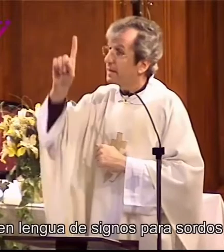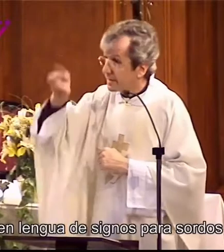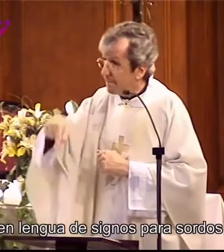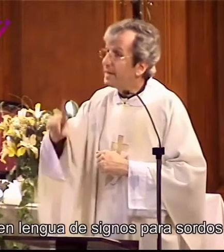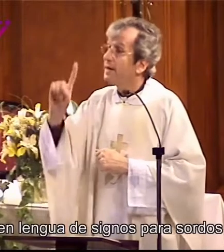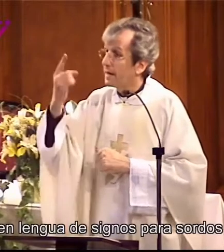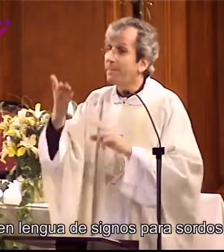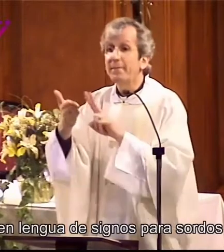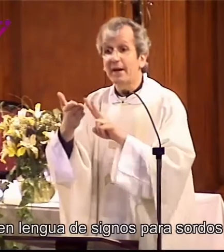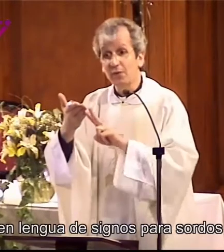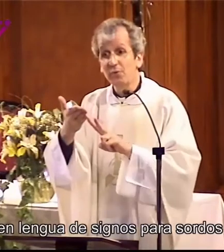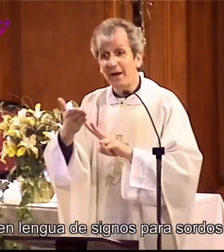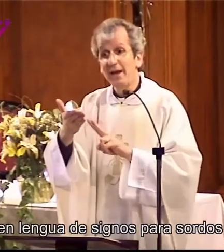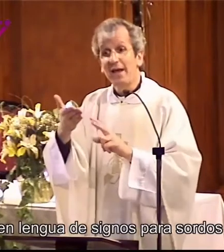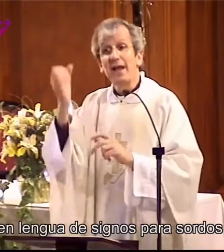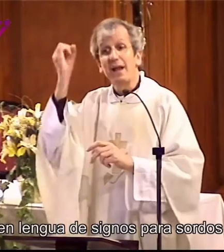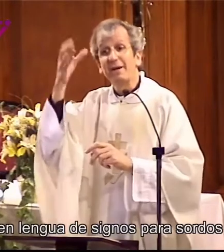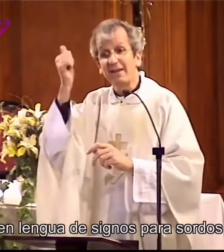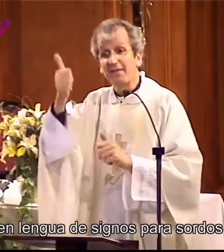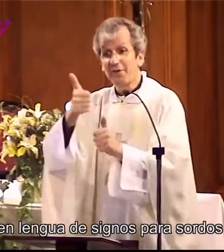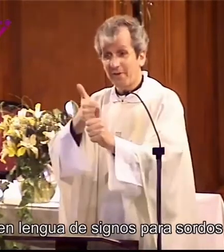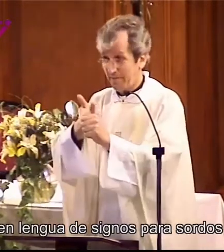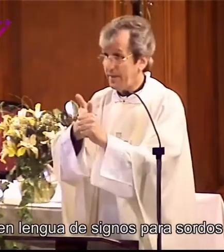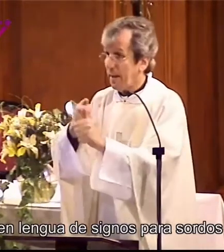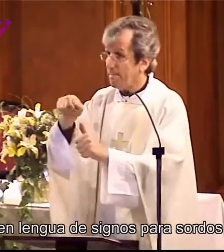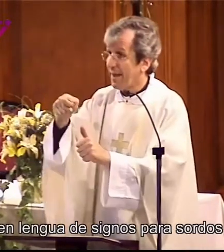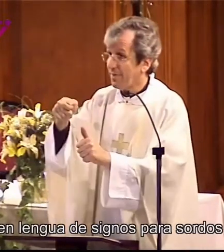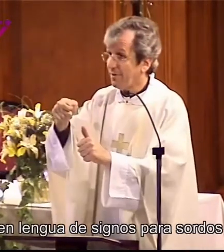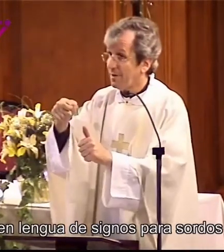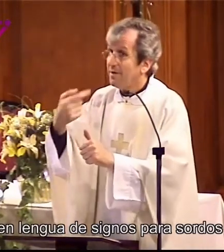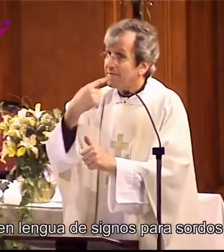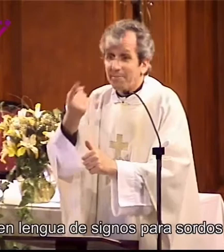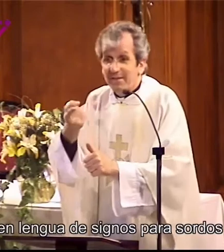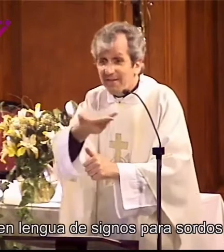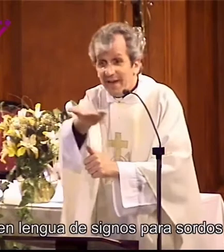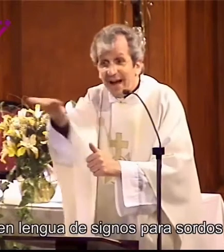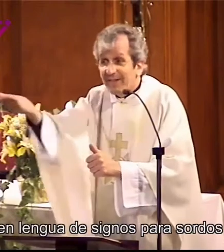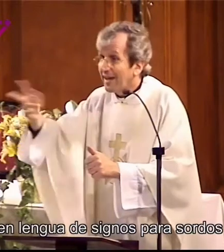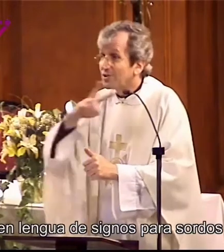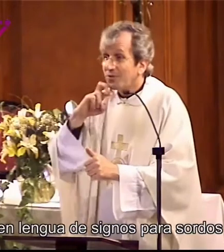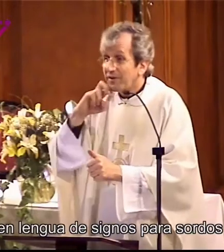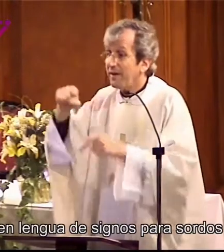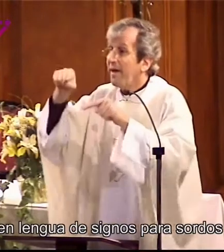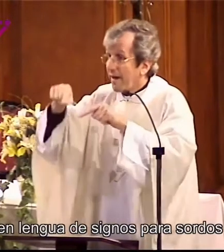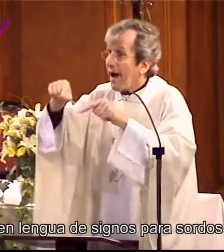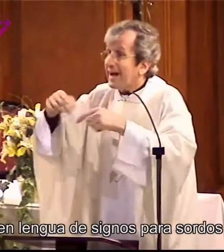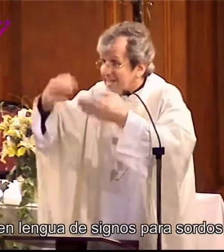También la primera lectura en la predicación de Pedro también dice ante aquellos judíos es decir, así